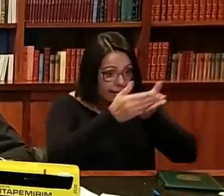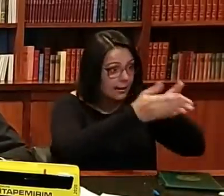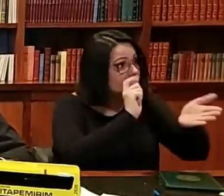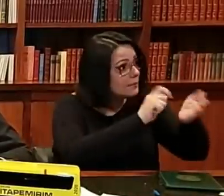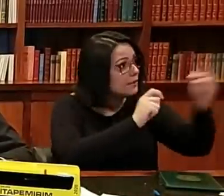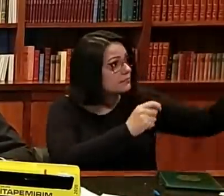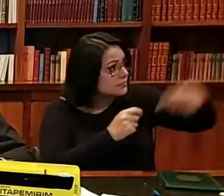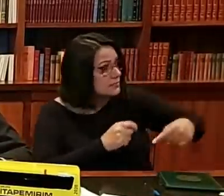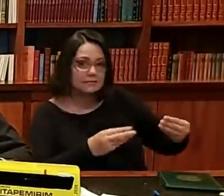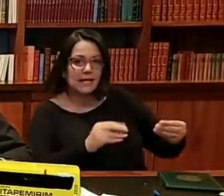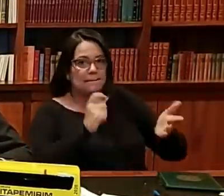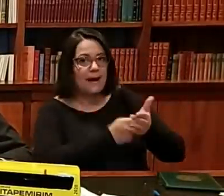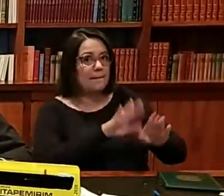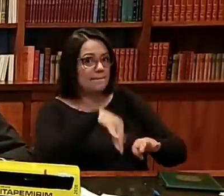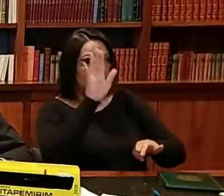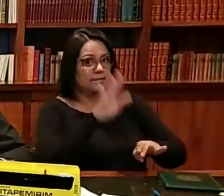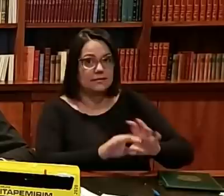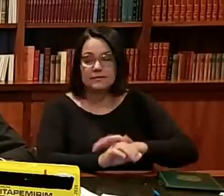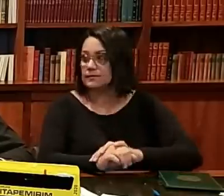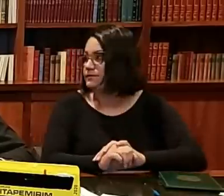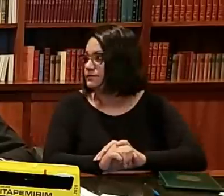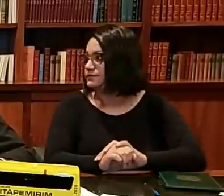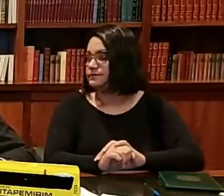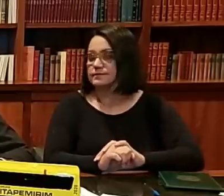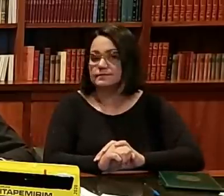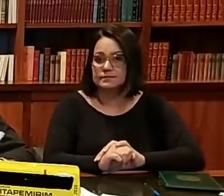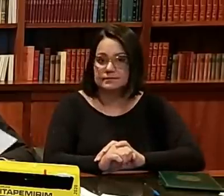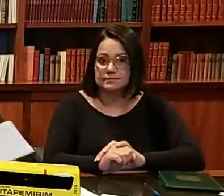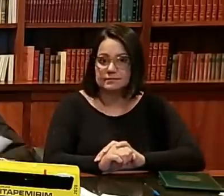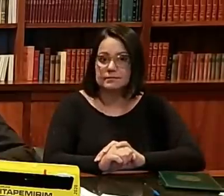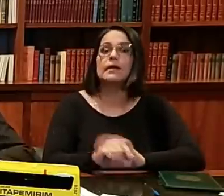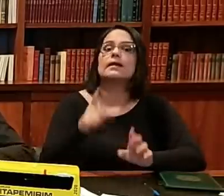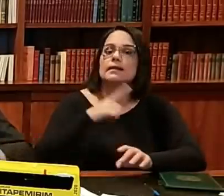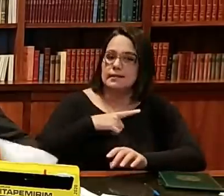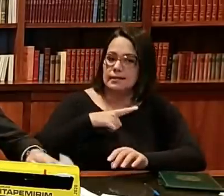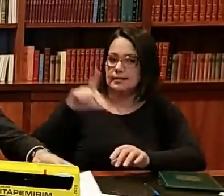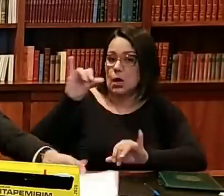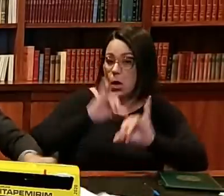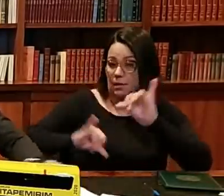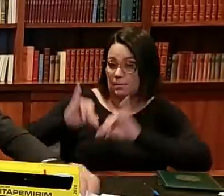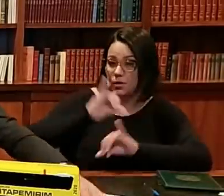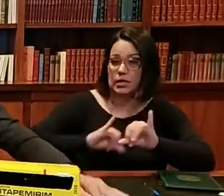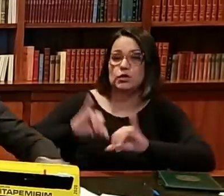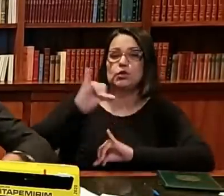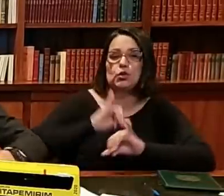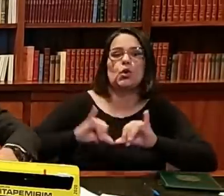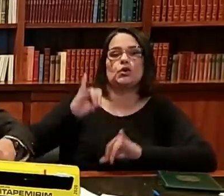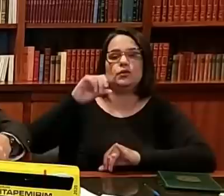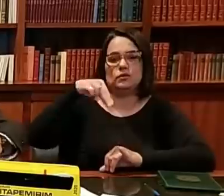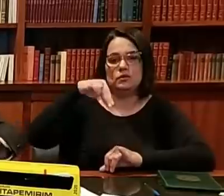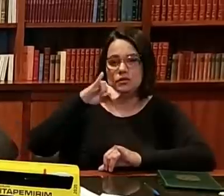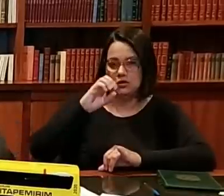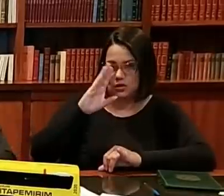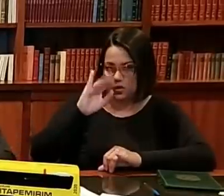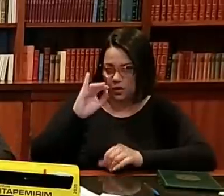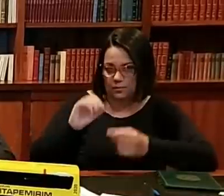está cumprindo. Ó, lembrar que nós temos o Granioté, laboratório de grafeno, nióbio e terras raras, já pronto